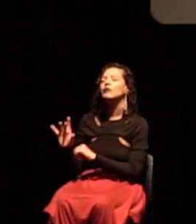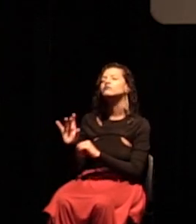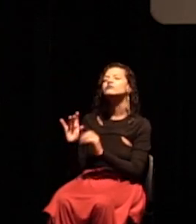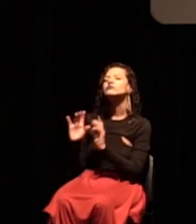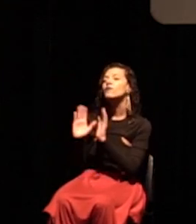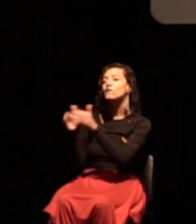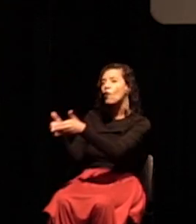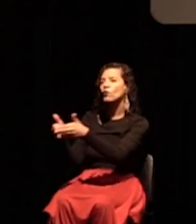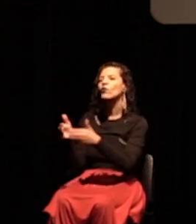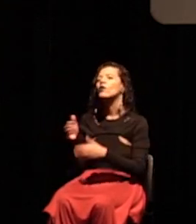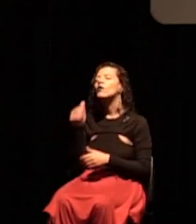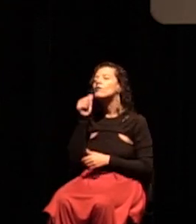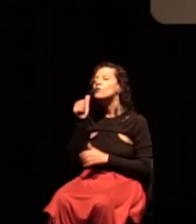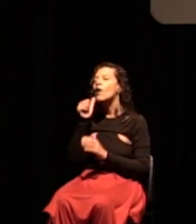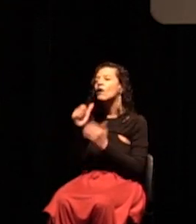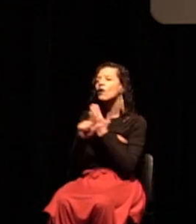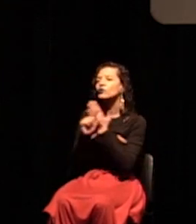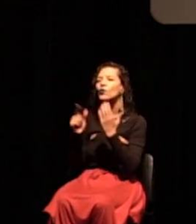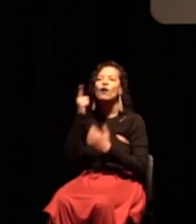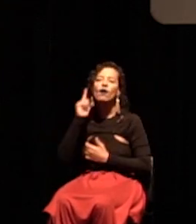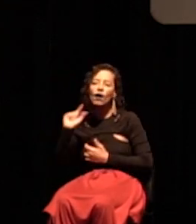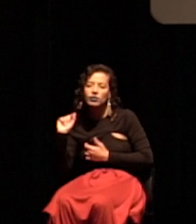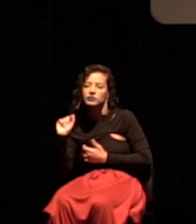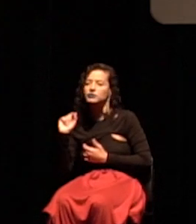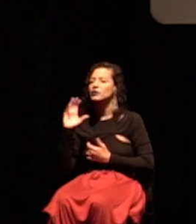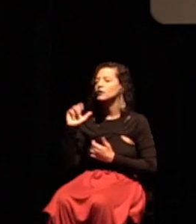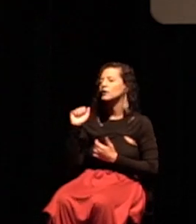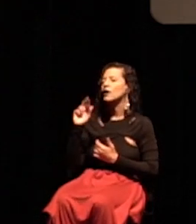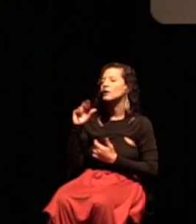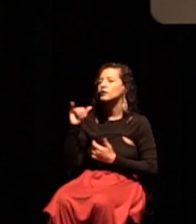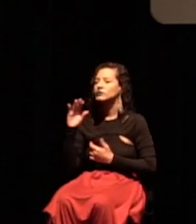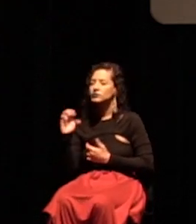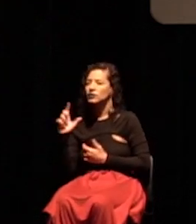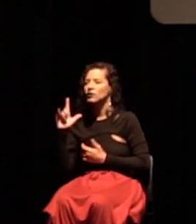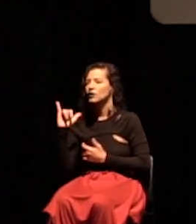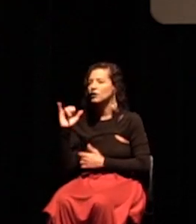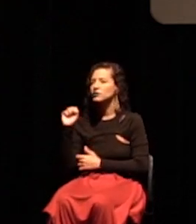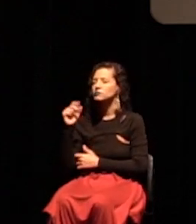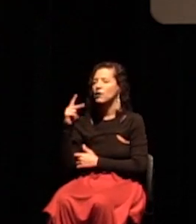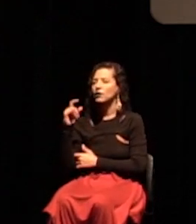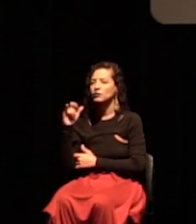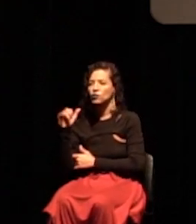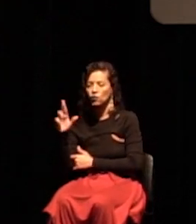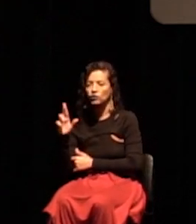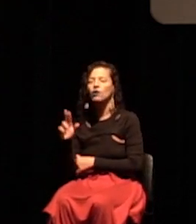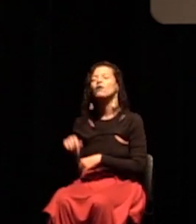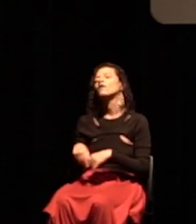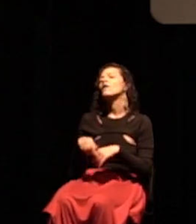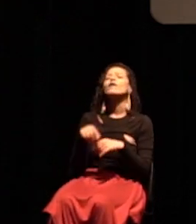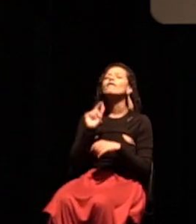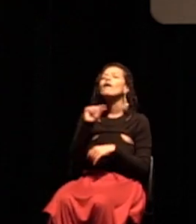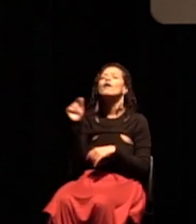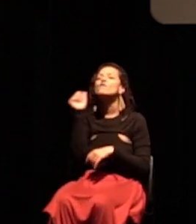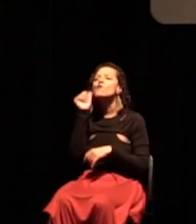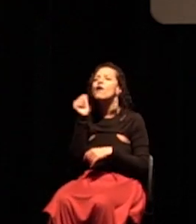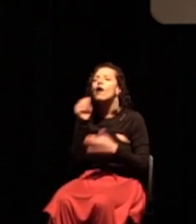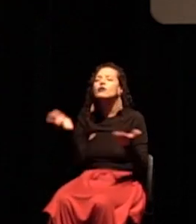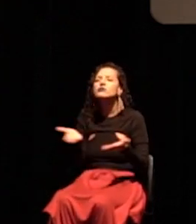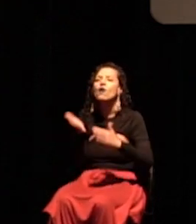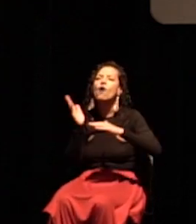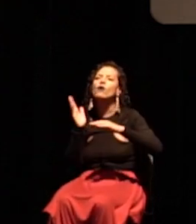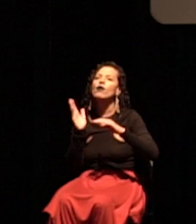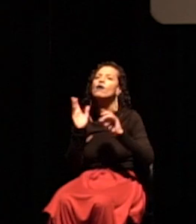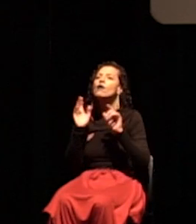Lispector, onde reunimos uma constelação de artistas mulheres contemporâneas de